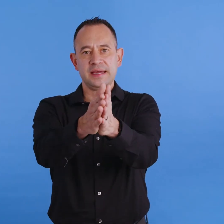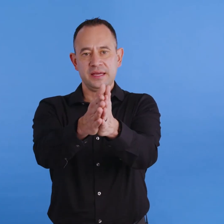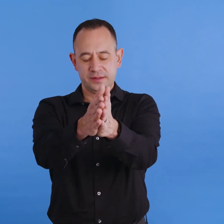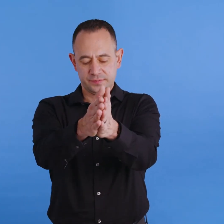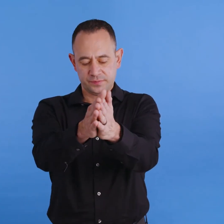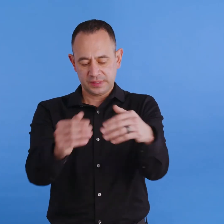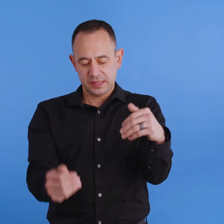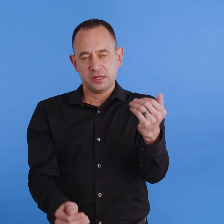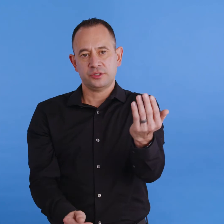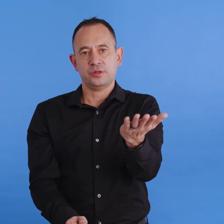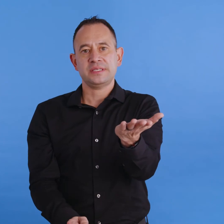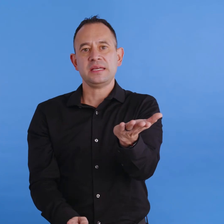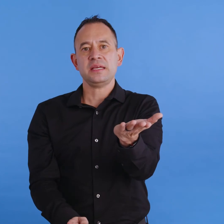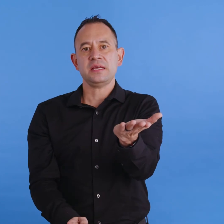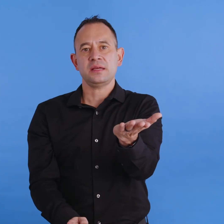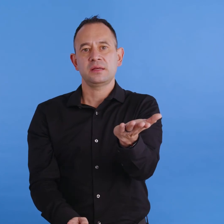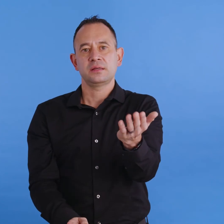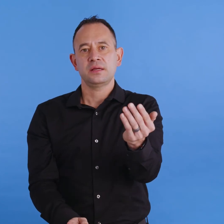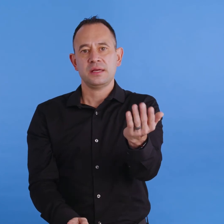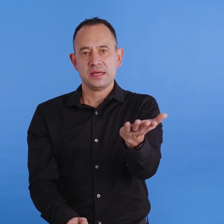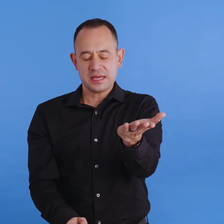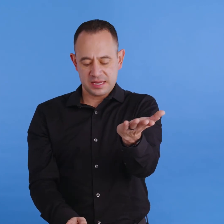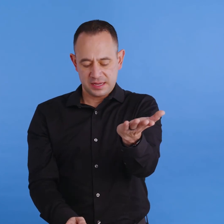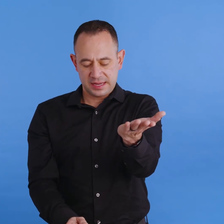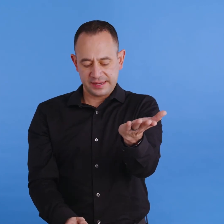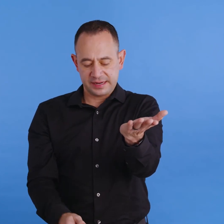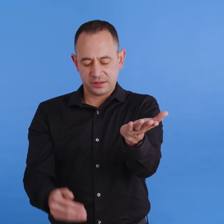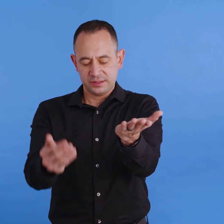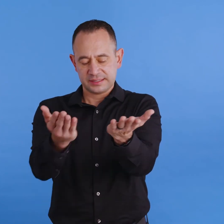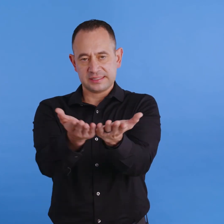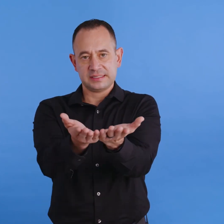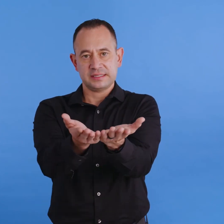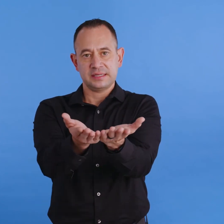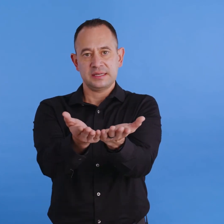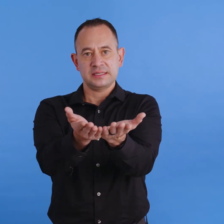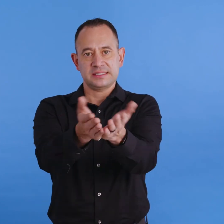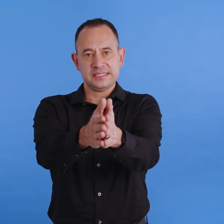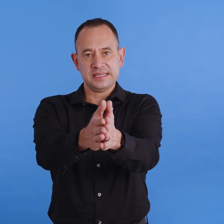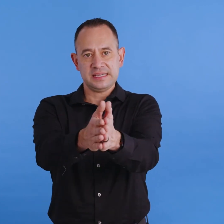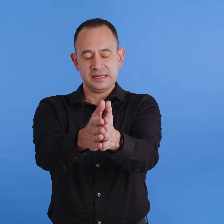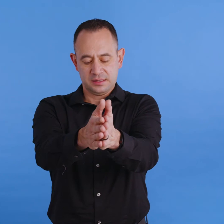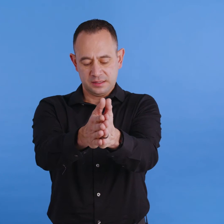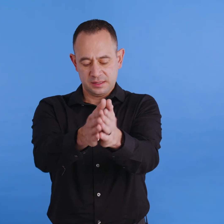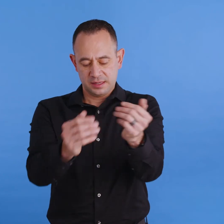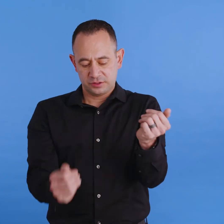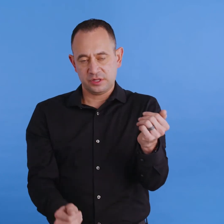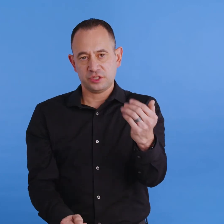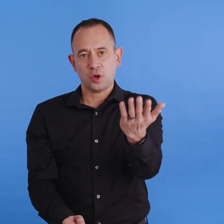El sonido es i. I. Agrego xs. Si. El sonido es